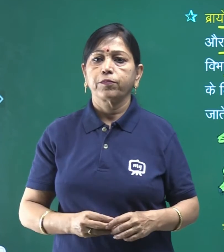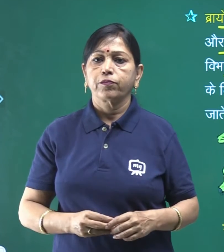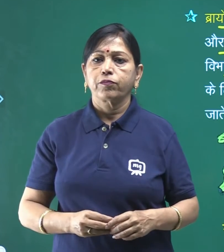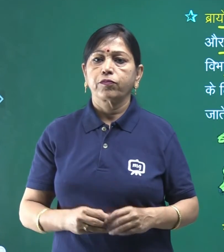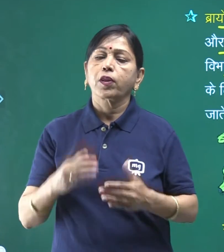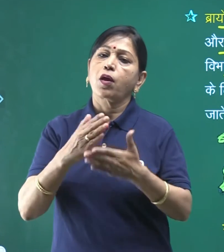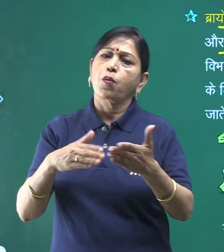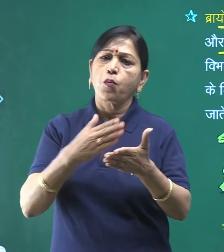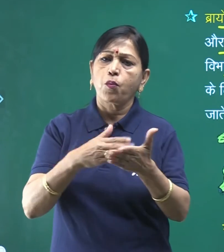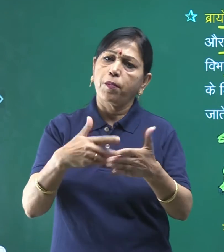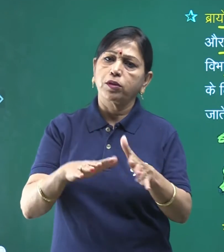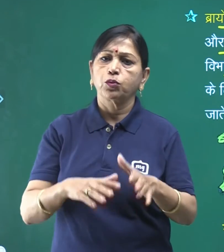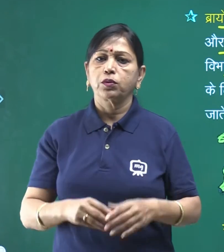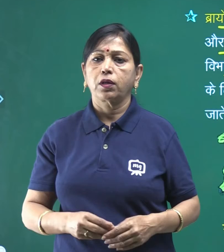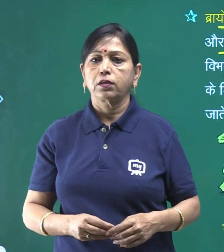विभाजित होता है।